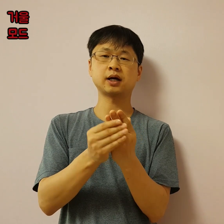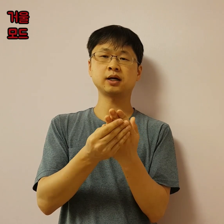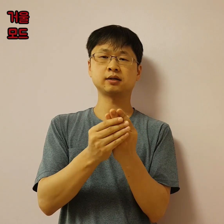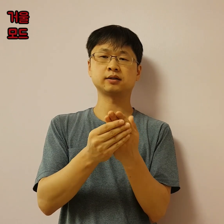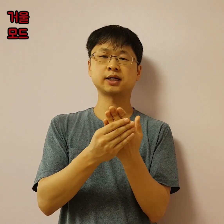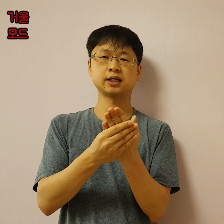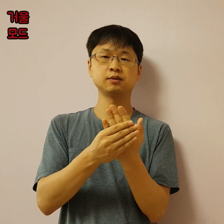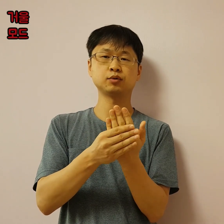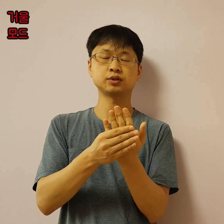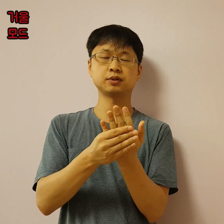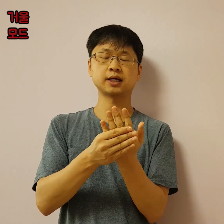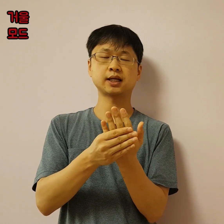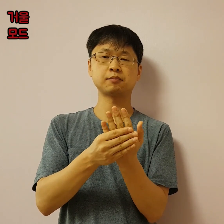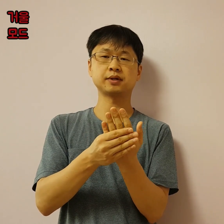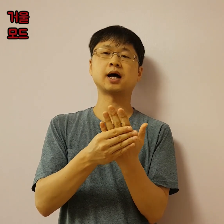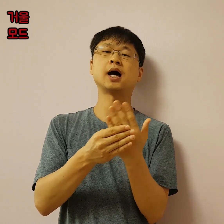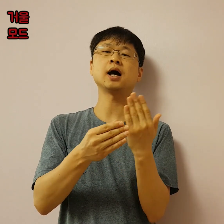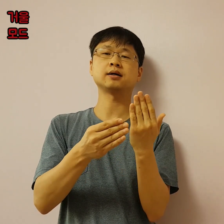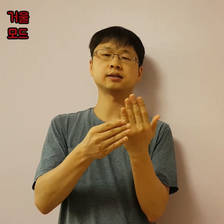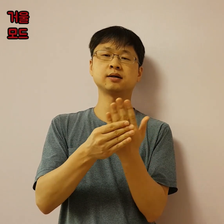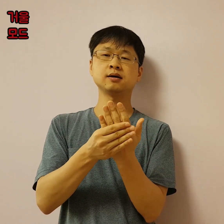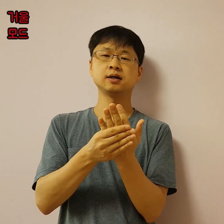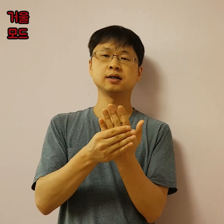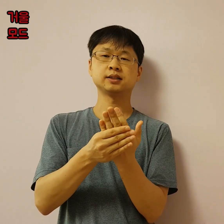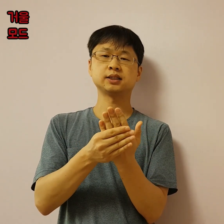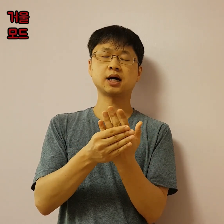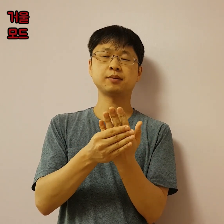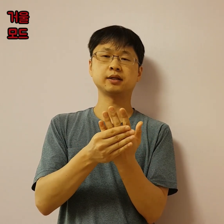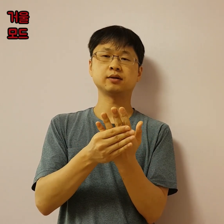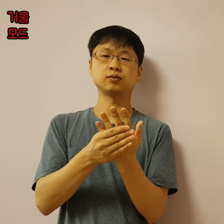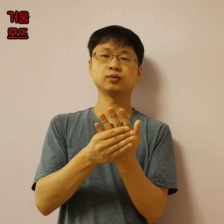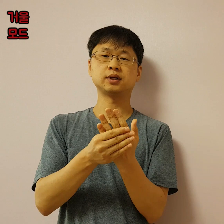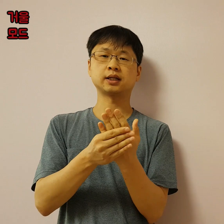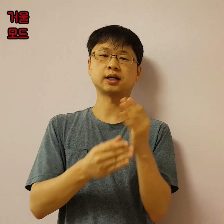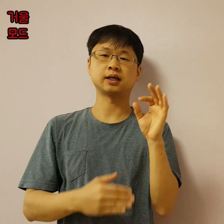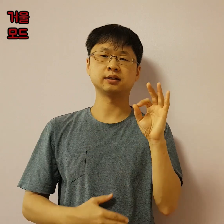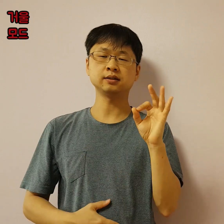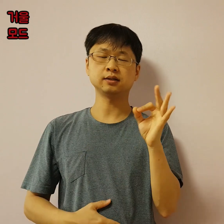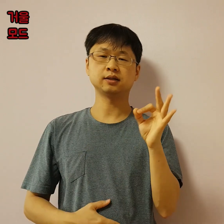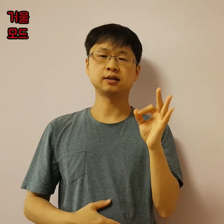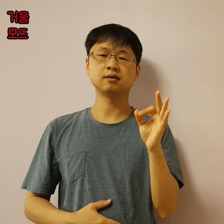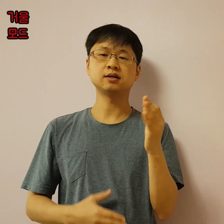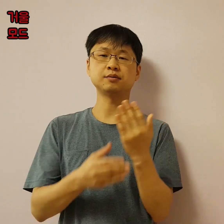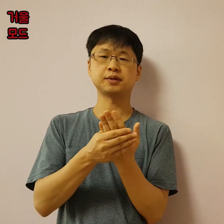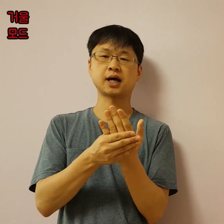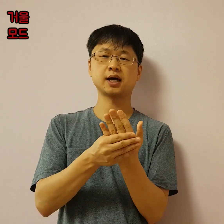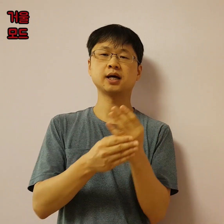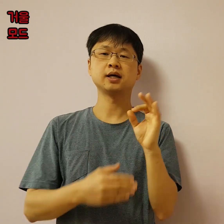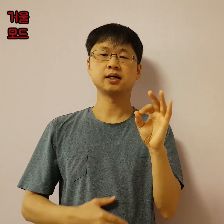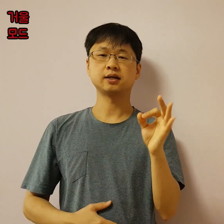지폐가 여러 장 있는 모습을 나타냅니다. 그래서 지갑에 있는 돈을 나타내는 현금입니다.